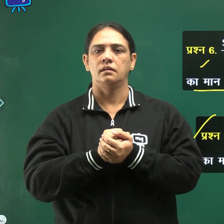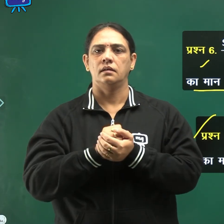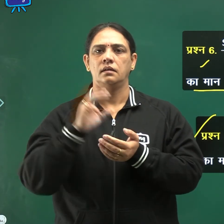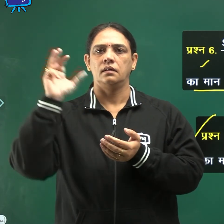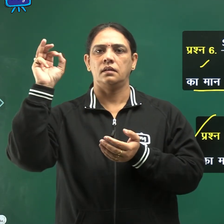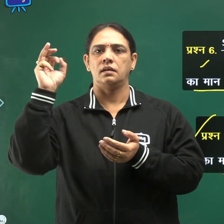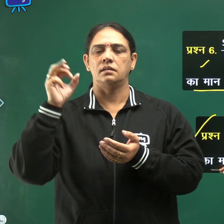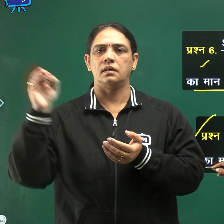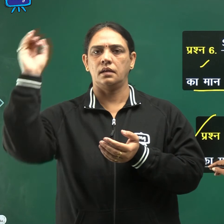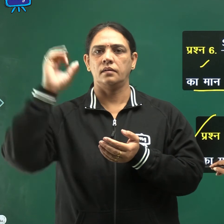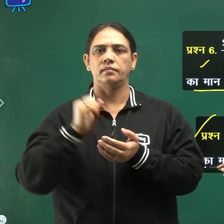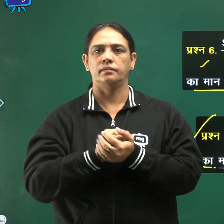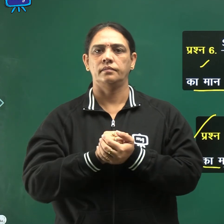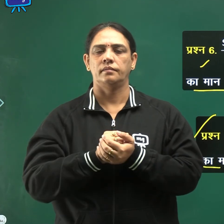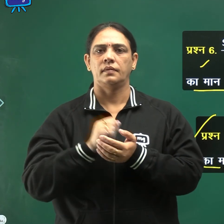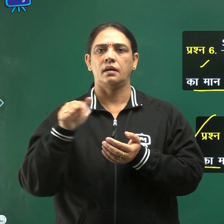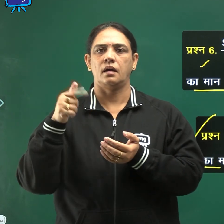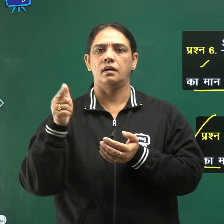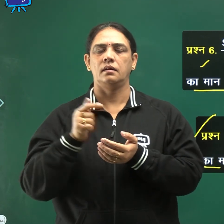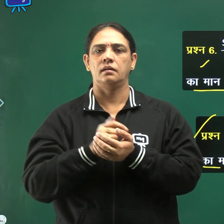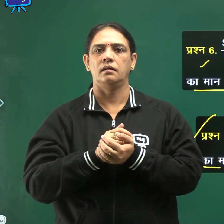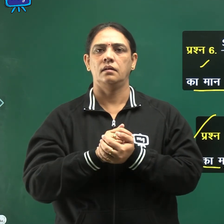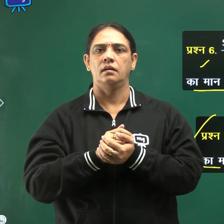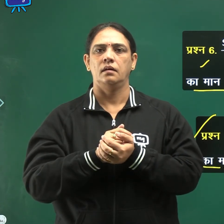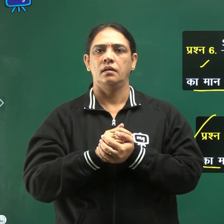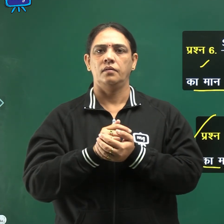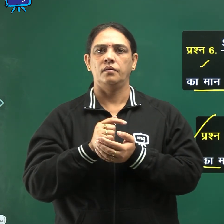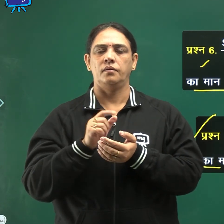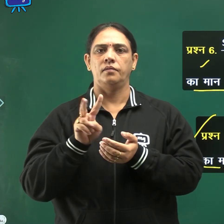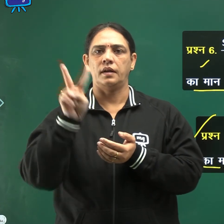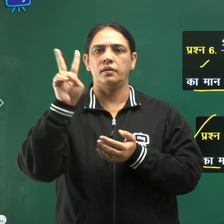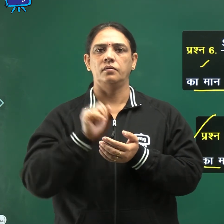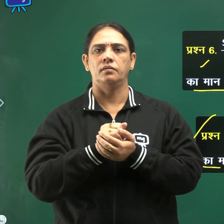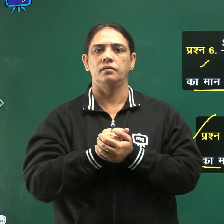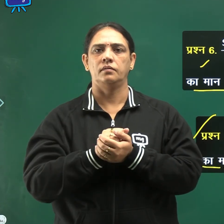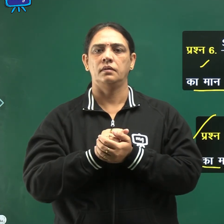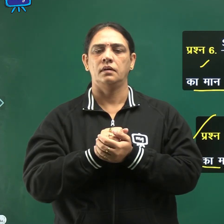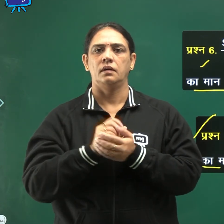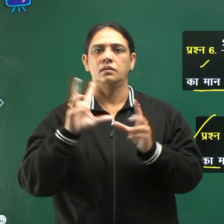30 डिग्री का मान